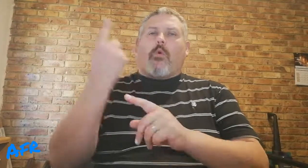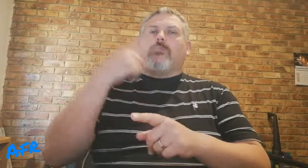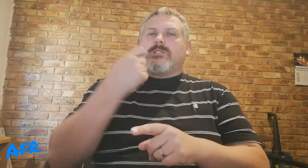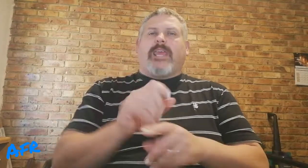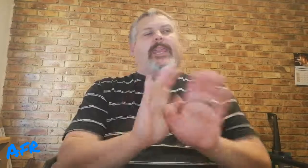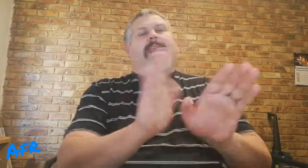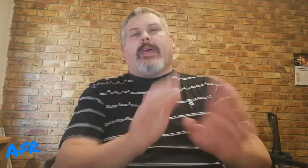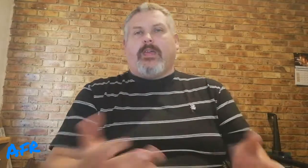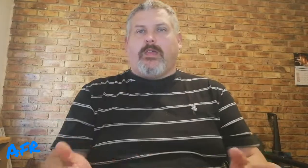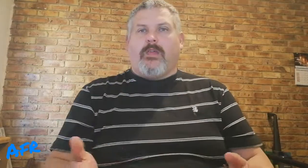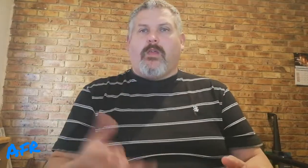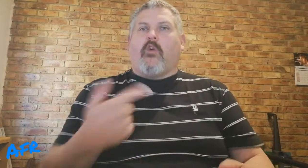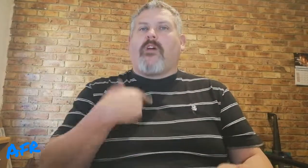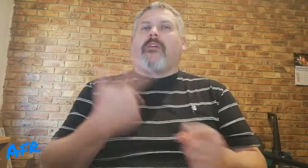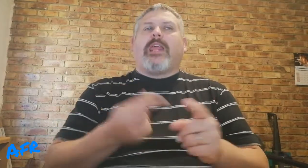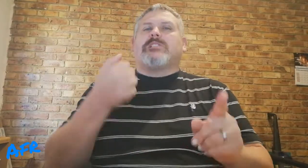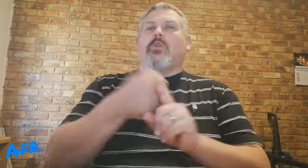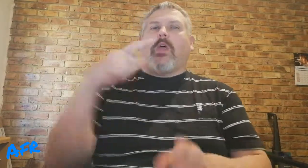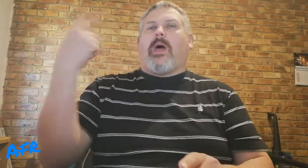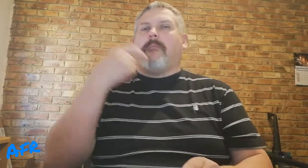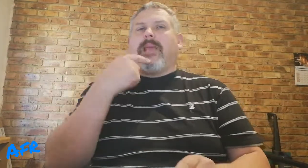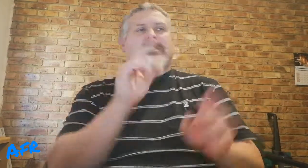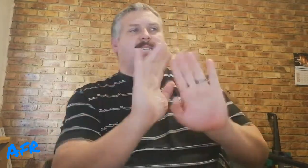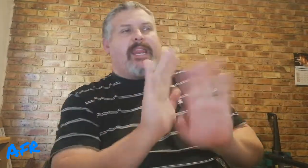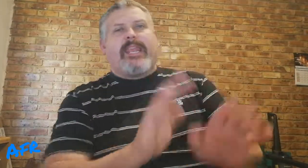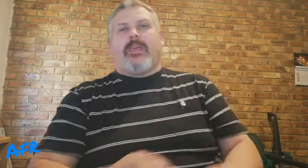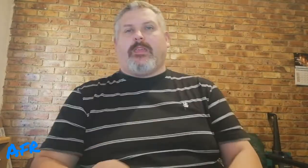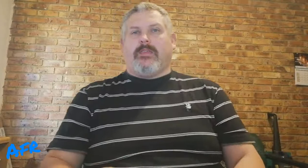God moet sê nee, of ek wil iets doen, nou ander mense sê nee.